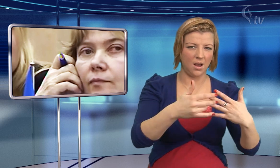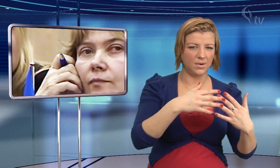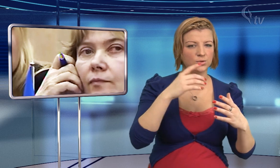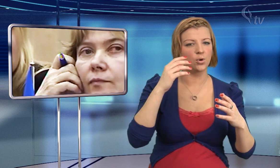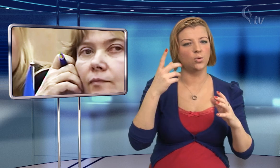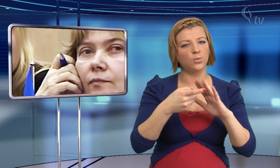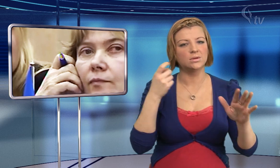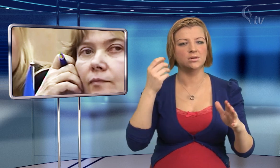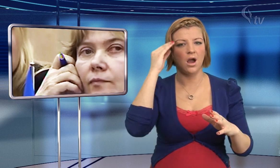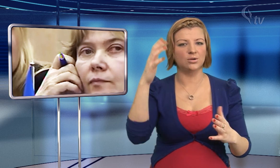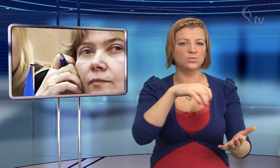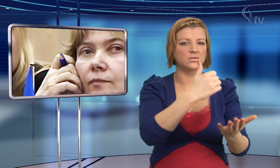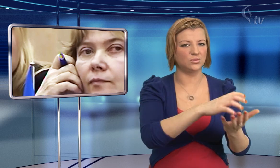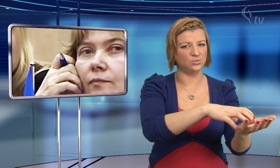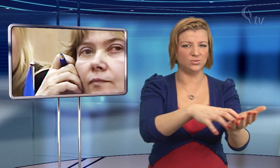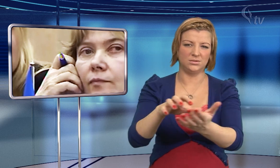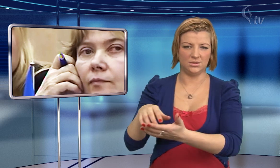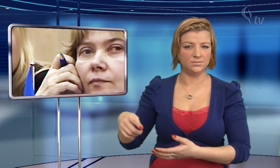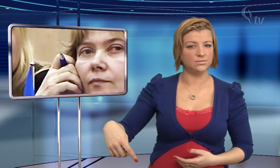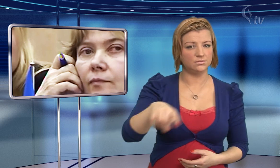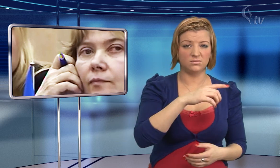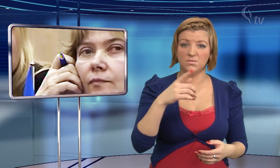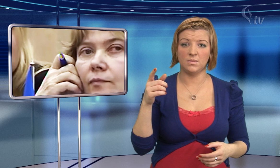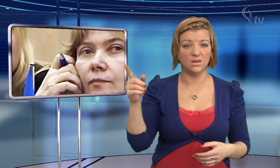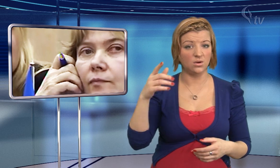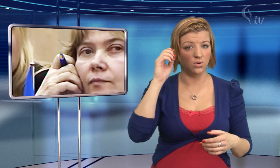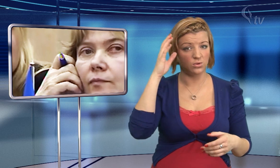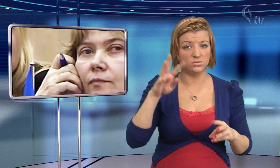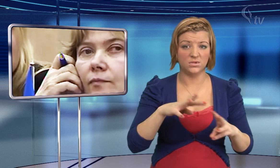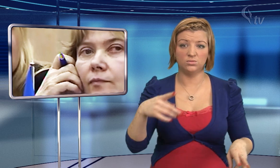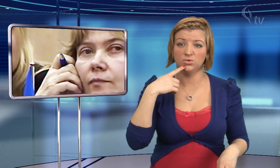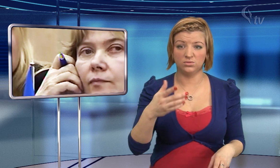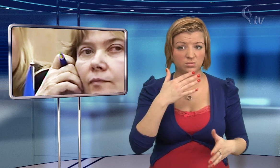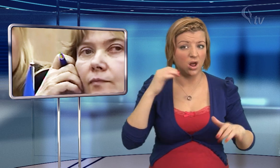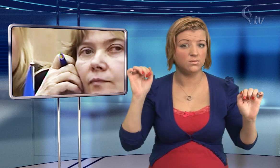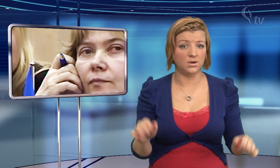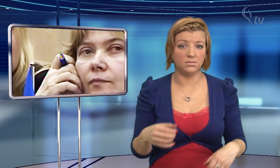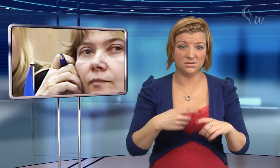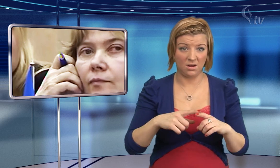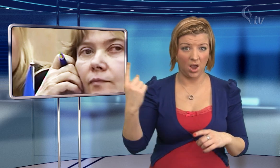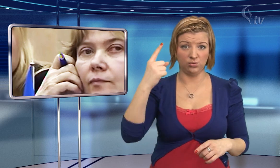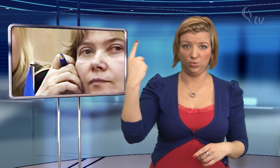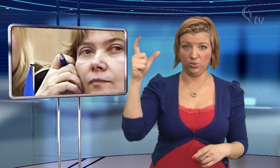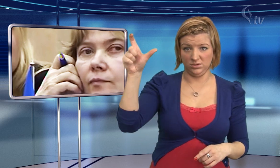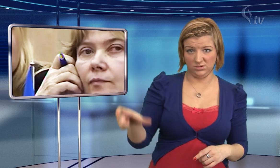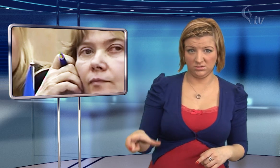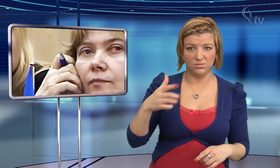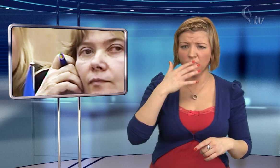ametit kutseharidusasutuses, ei ole see haridusministeeriumi väitel võimalik, kui ta on ainukene seda ametit õppiv